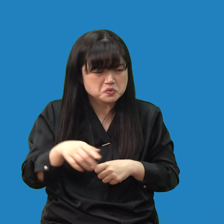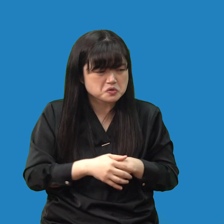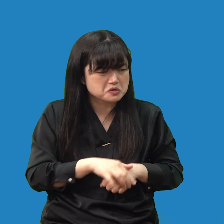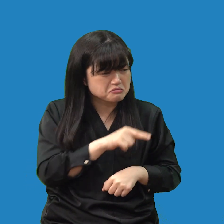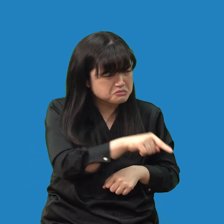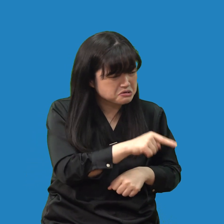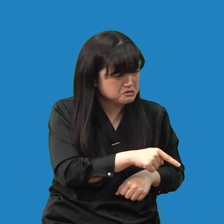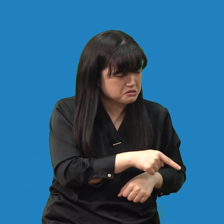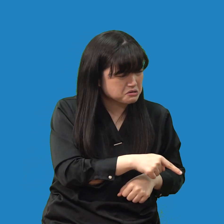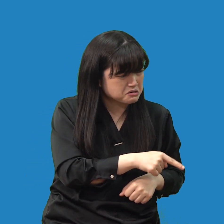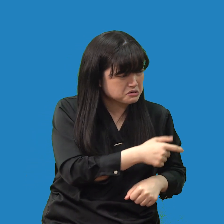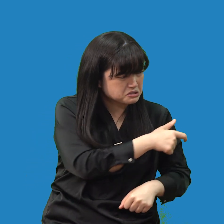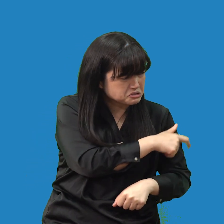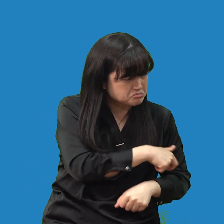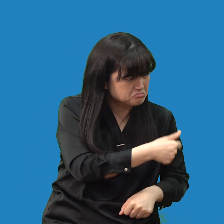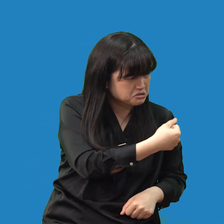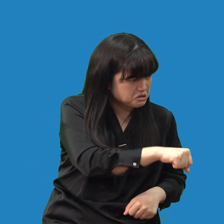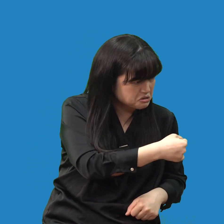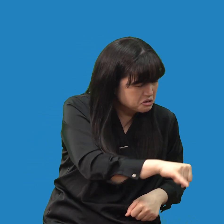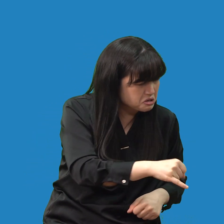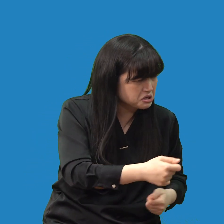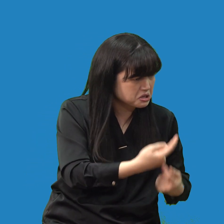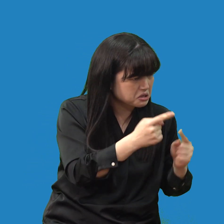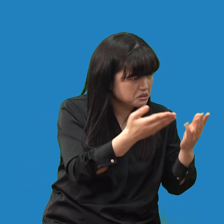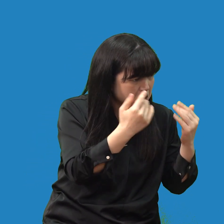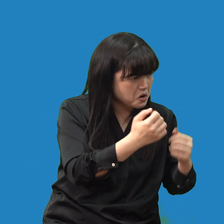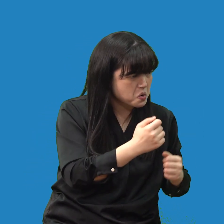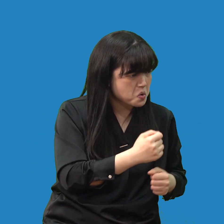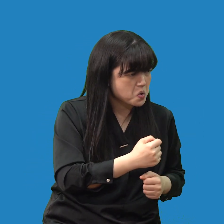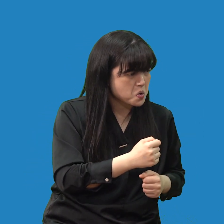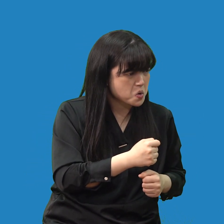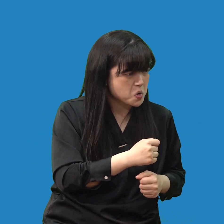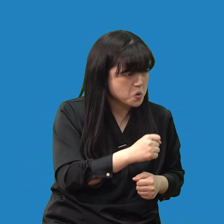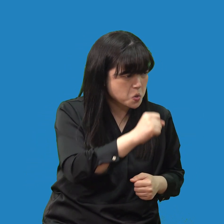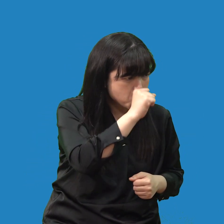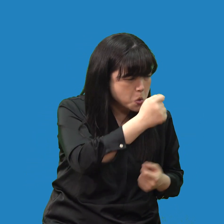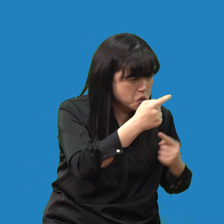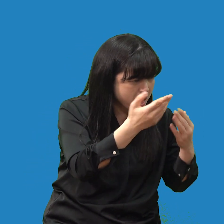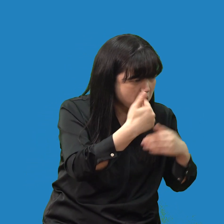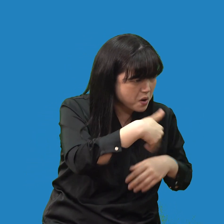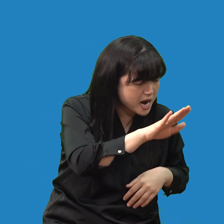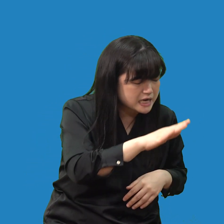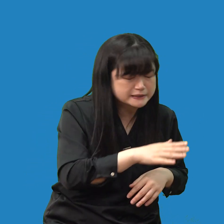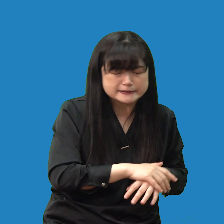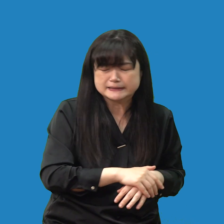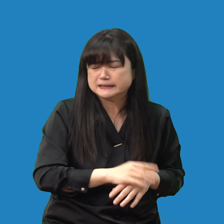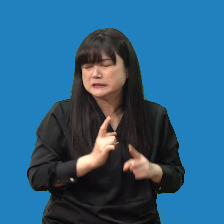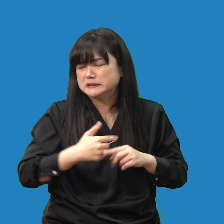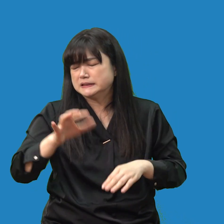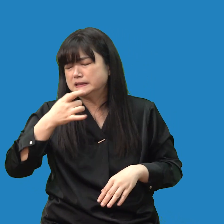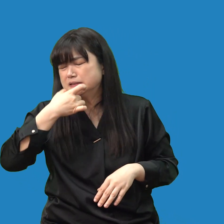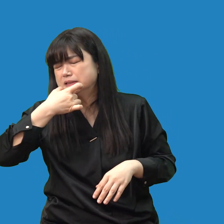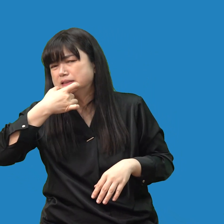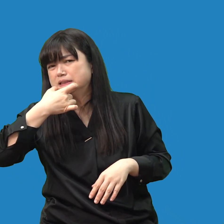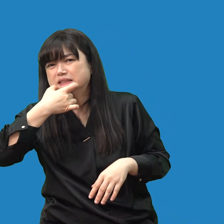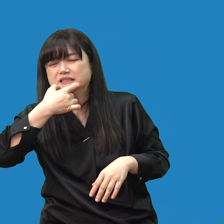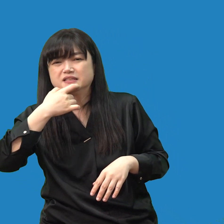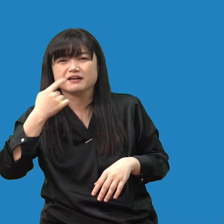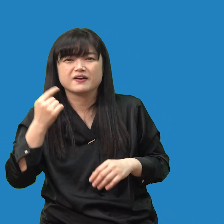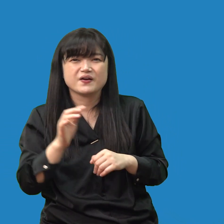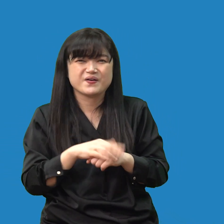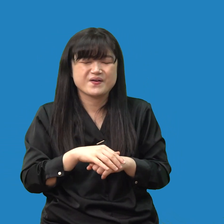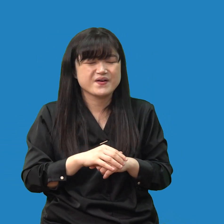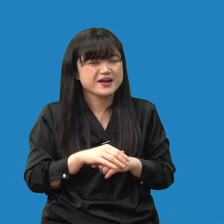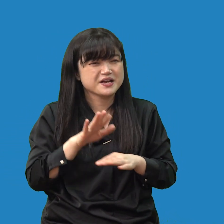집사님 아이는 그냥 알아주는 대학에 가서 참 교회 오기가 싫다는 분들이 있습니다. 우리 교회가 이제